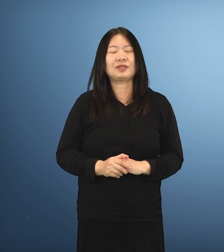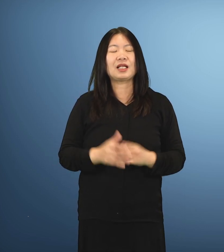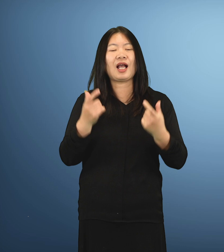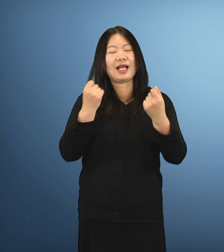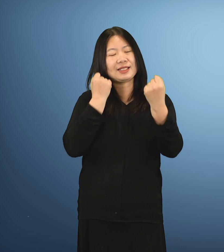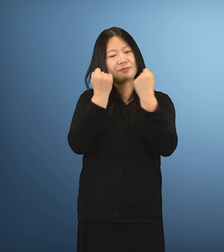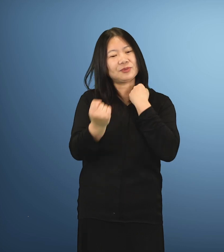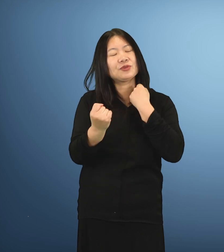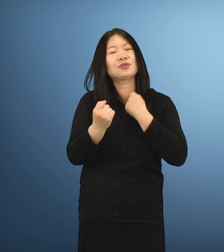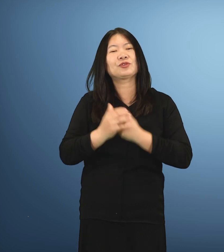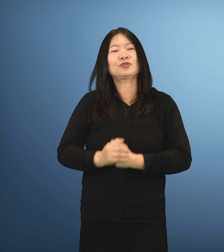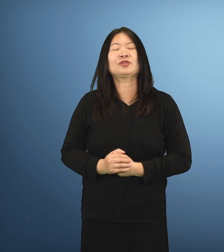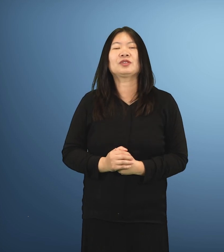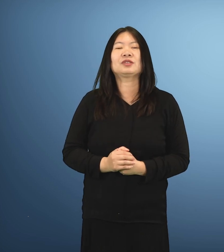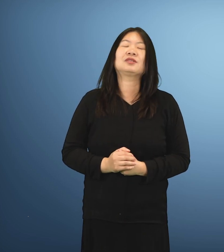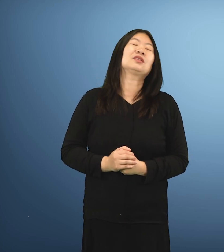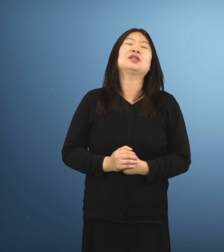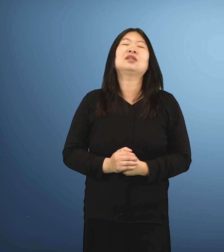그럼에도 불구하고